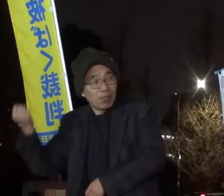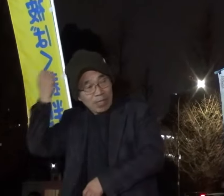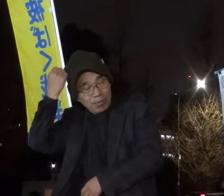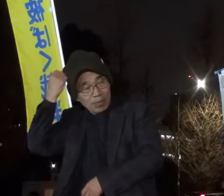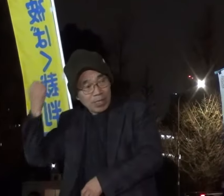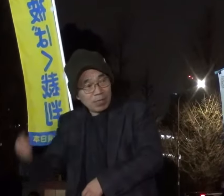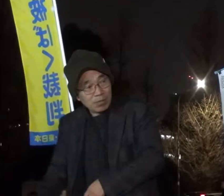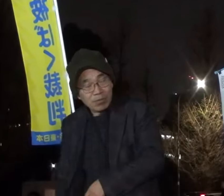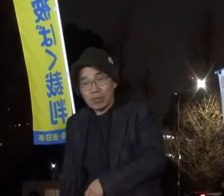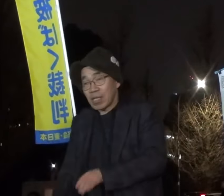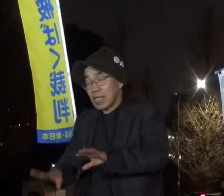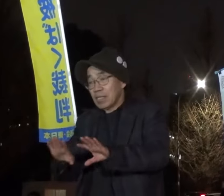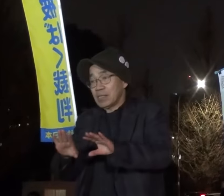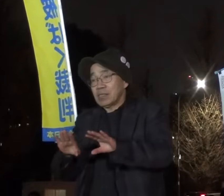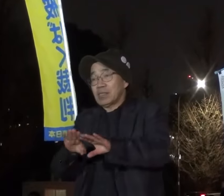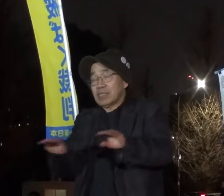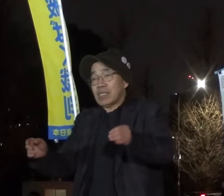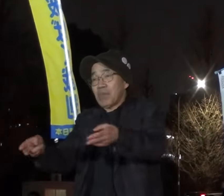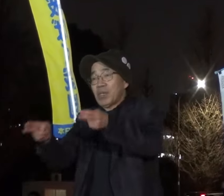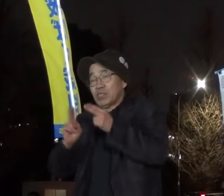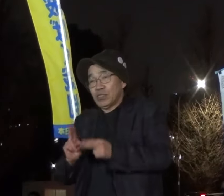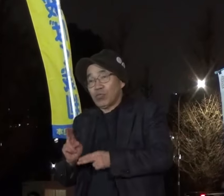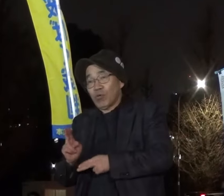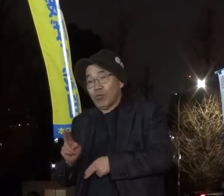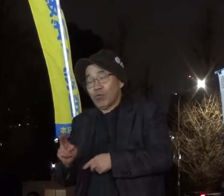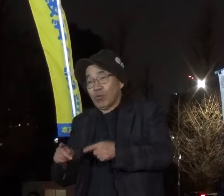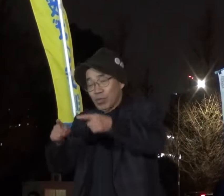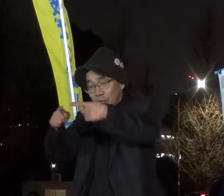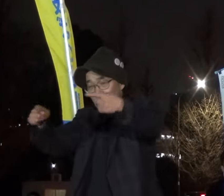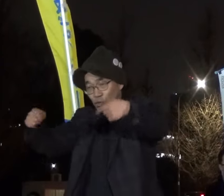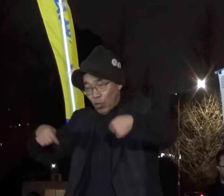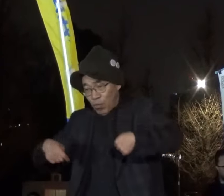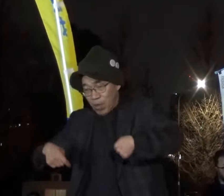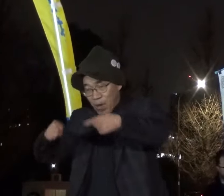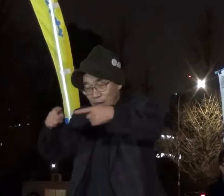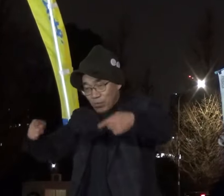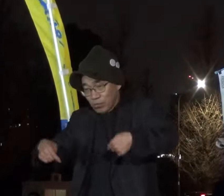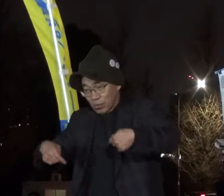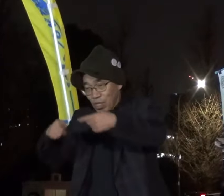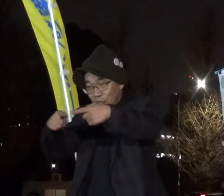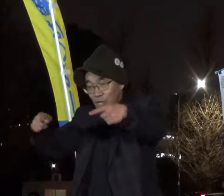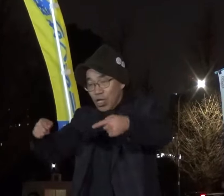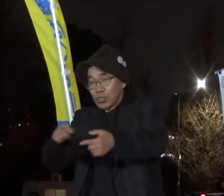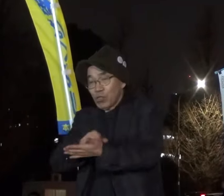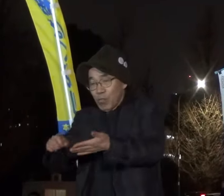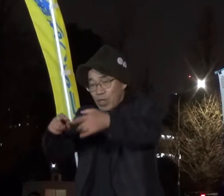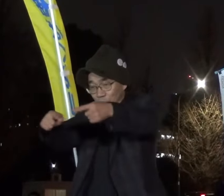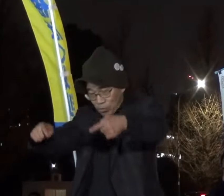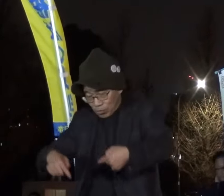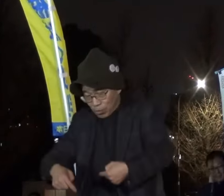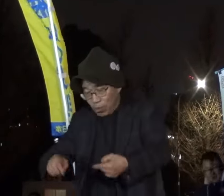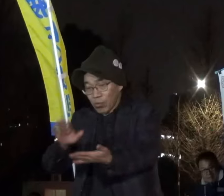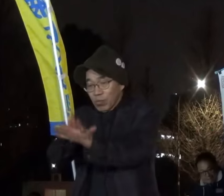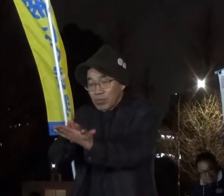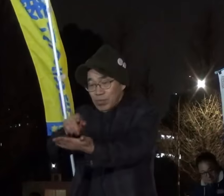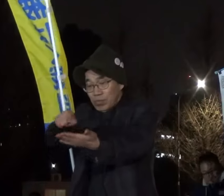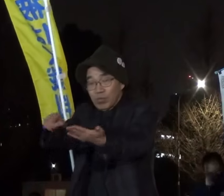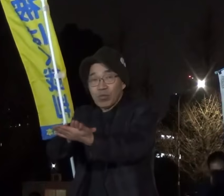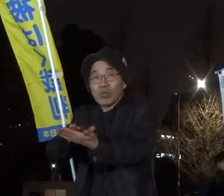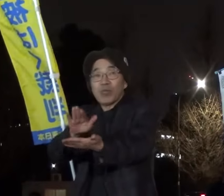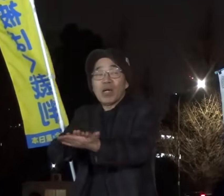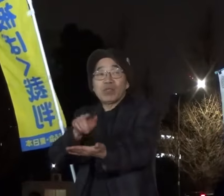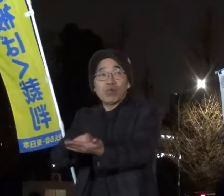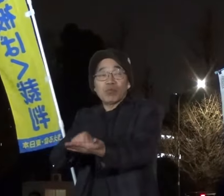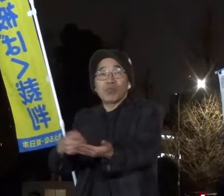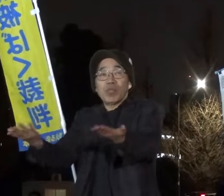のお父さんがね、お年玉って言って署名版と、ね、ペン持ってきてくださった。 ありがたいですね。実はね、 ありがとうございます。 あの愛媛